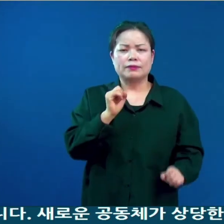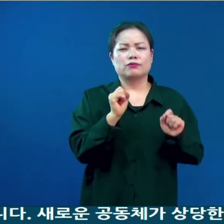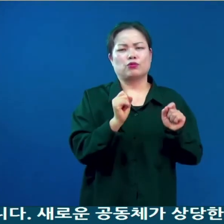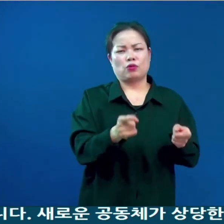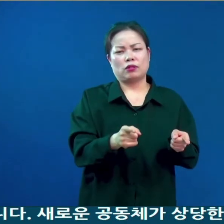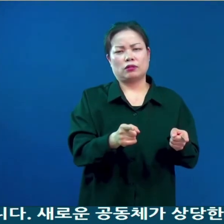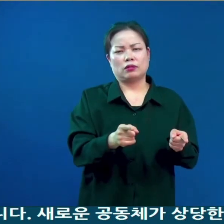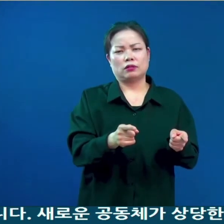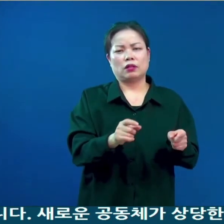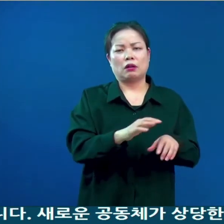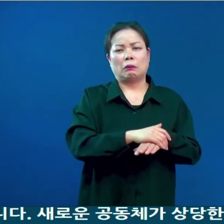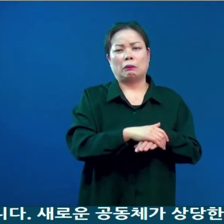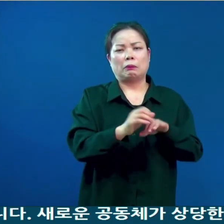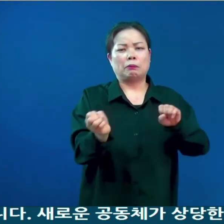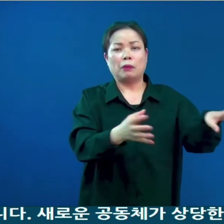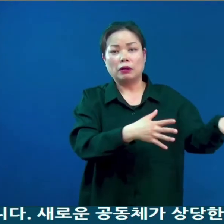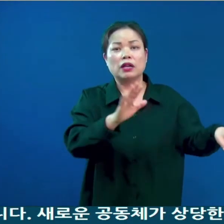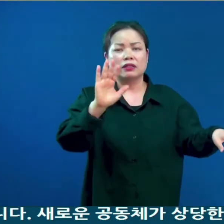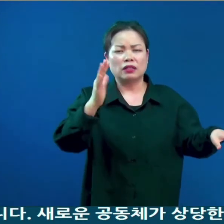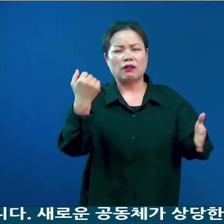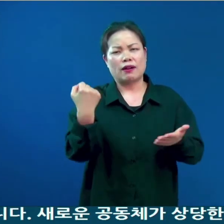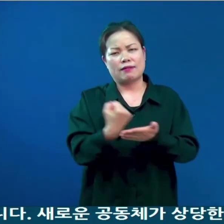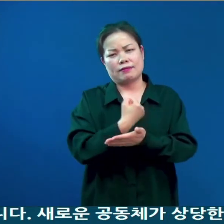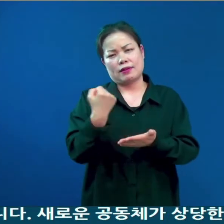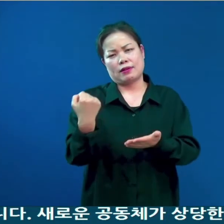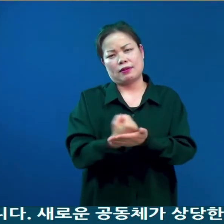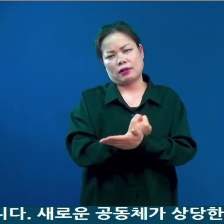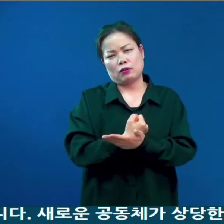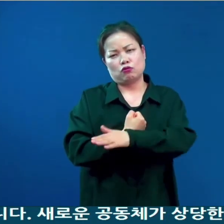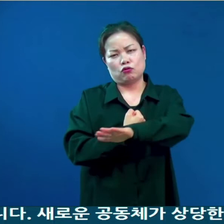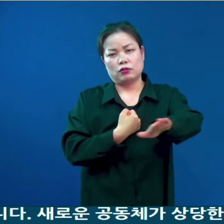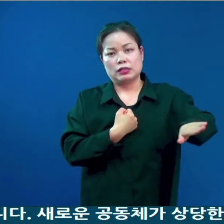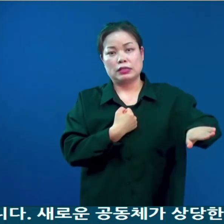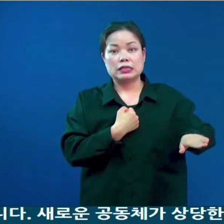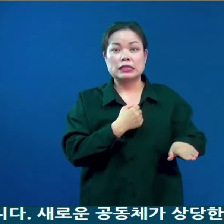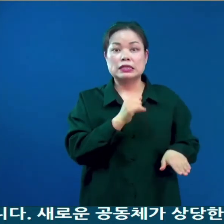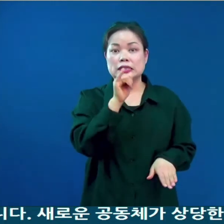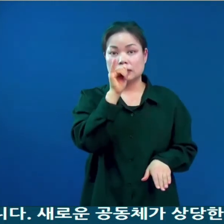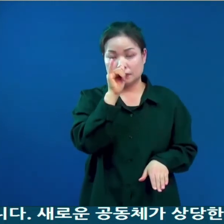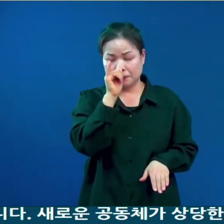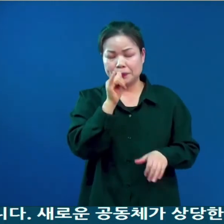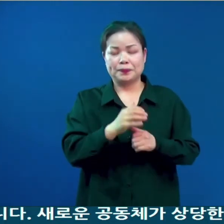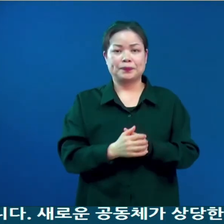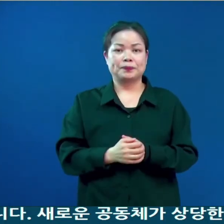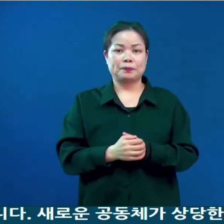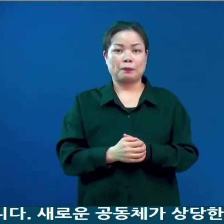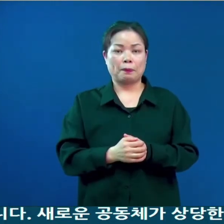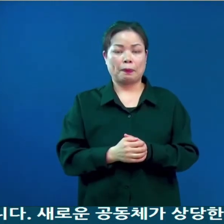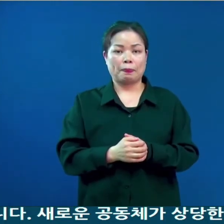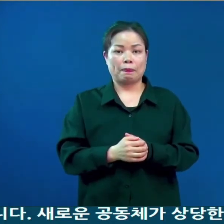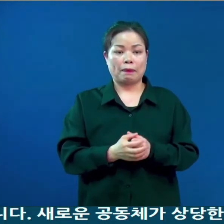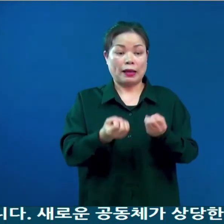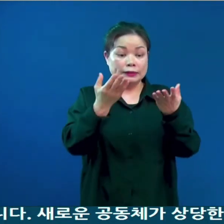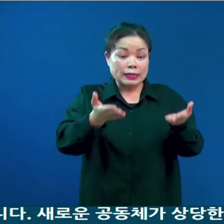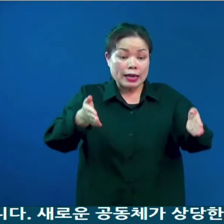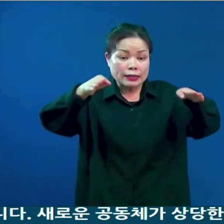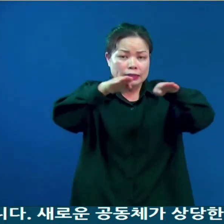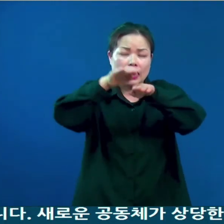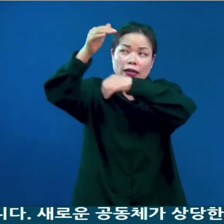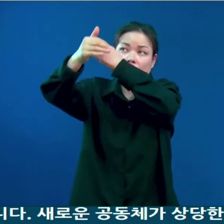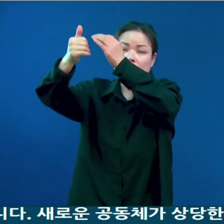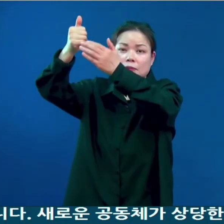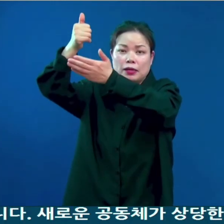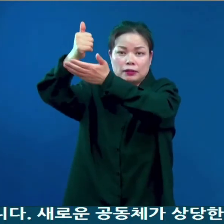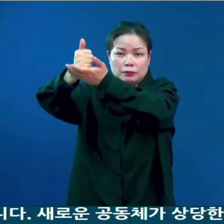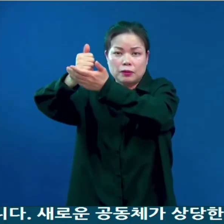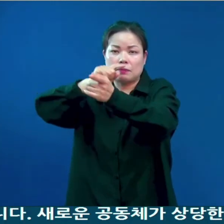그냥 허비해서 버리는 안타까운 일이 우리에게 일어날지도 모릅니다. 제단을 쌓으라는